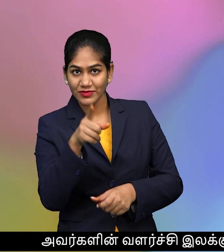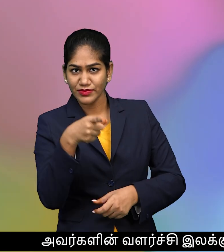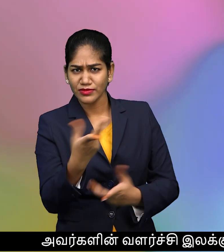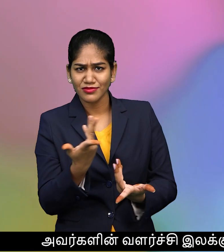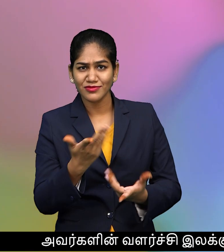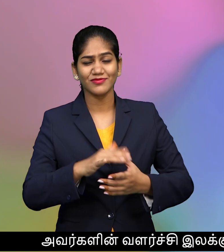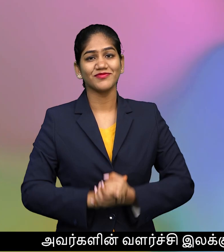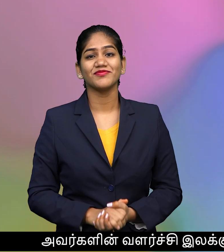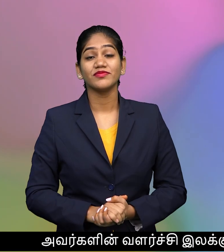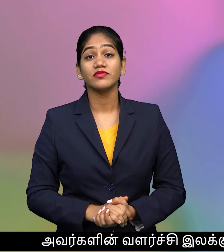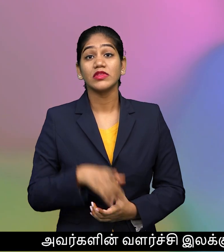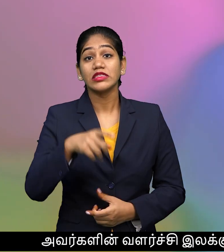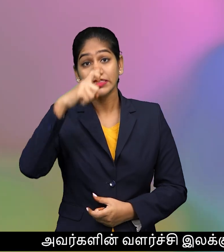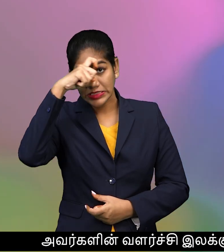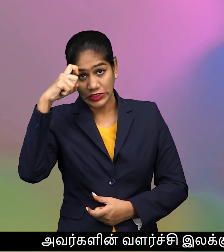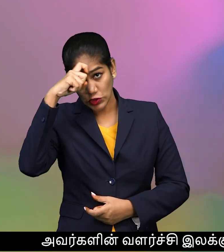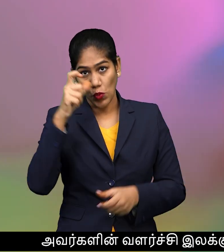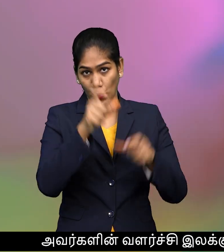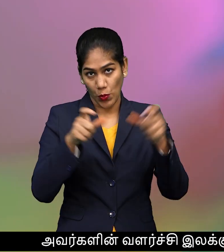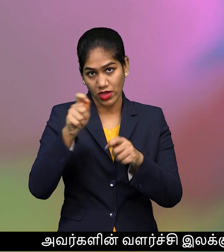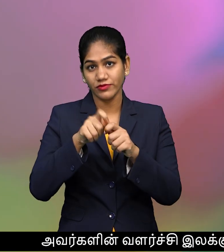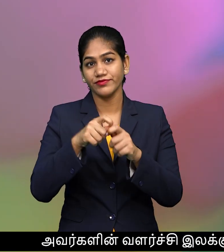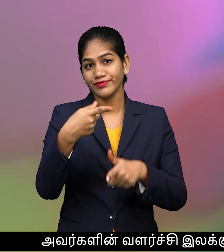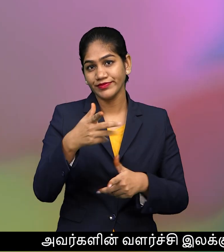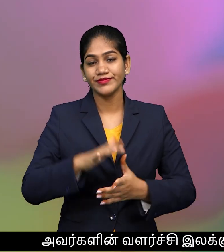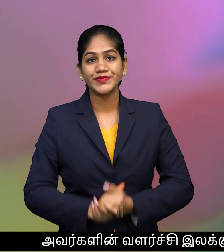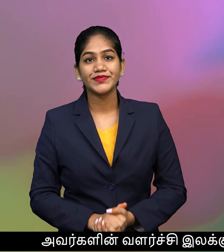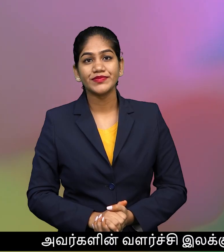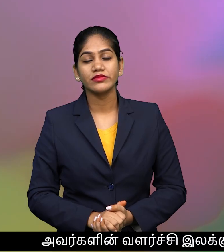அவர்களின் வளர்ச்சி இலக்குகள் பதவி உயர்வுகளை பெறுகின்றன.